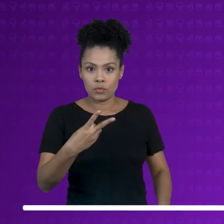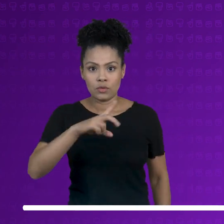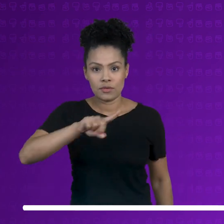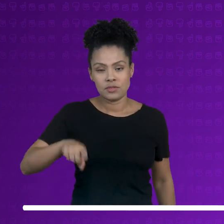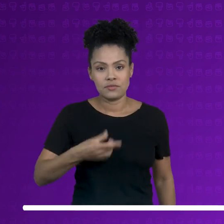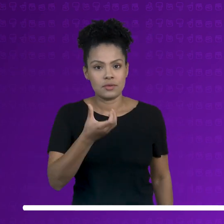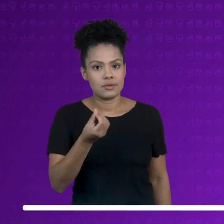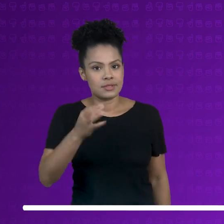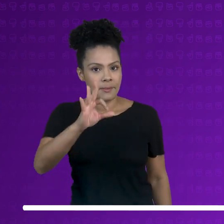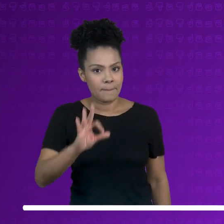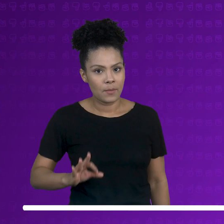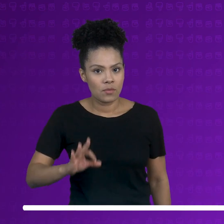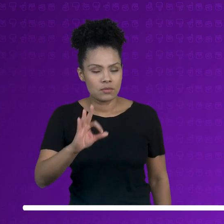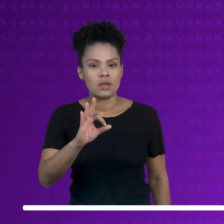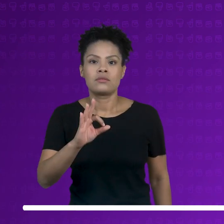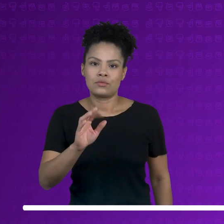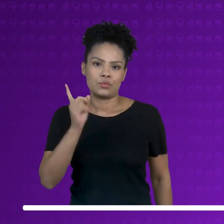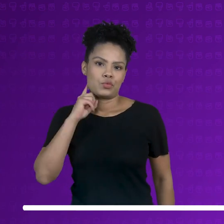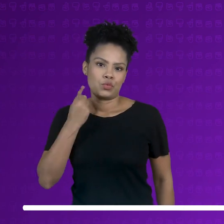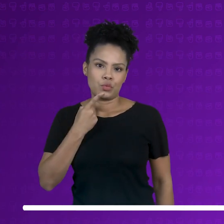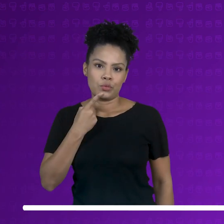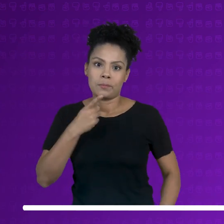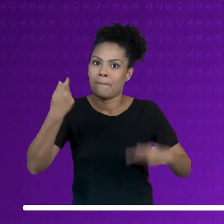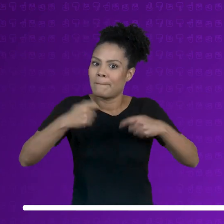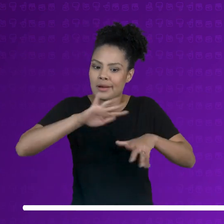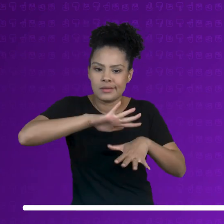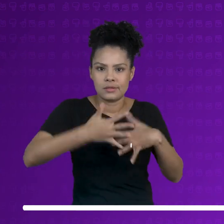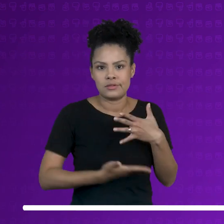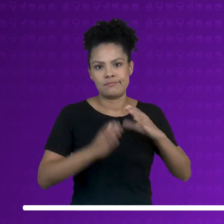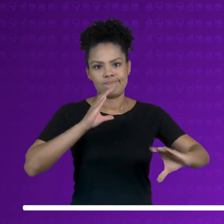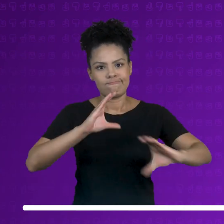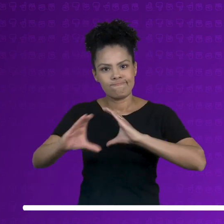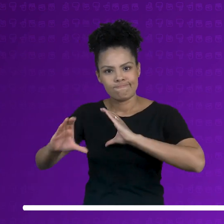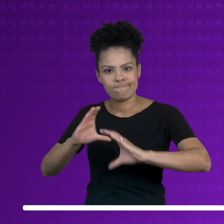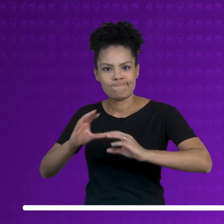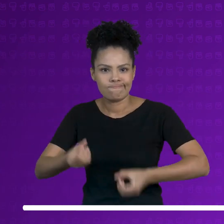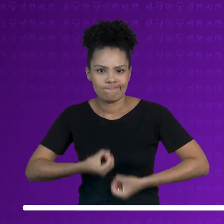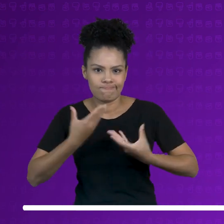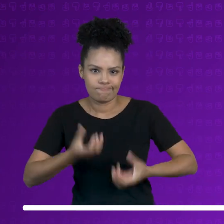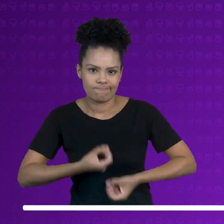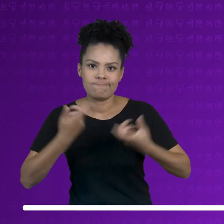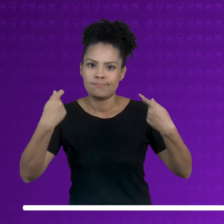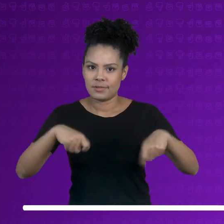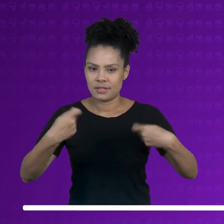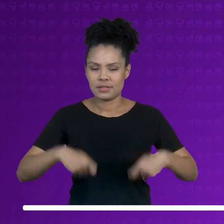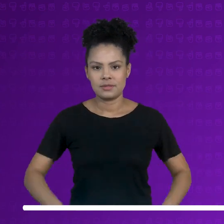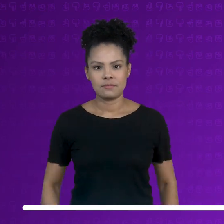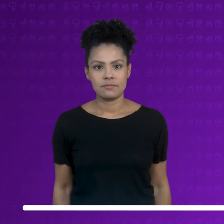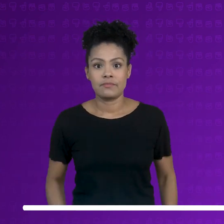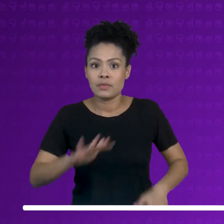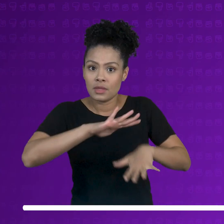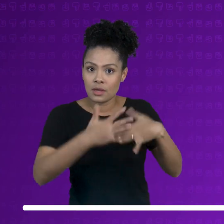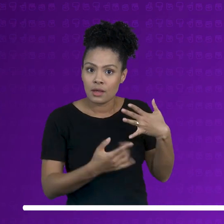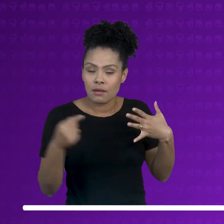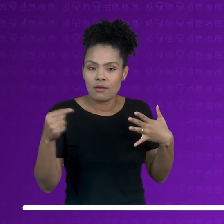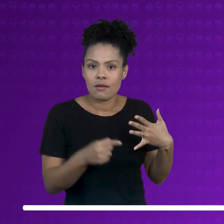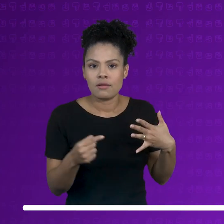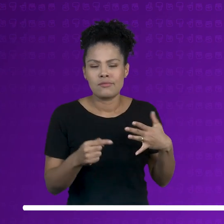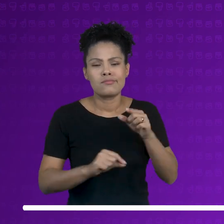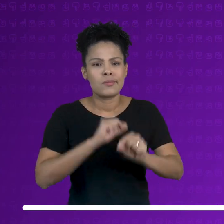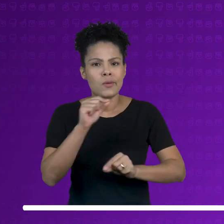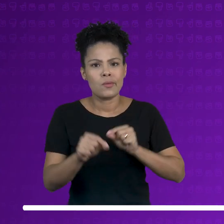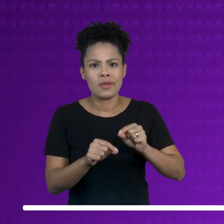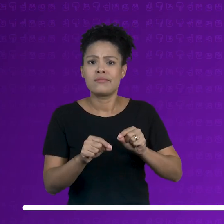Deste total, 2,6 milhões são surdos e dependem da Libras para se comunicar. A língua brasileira de